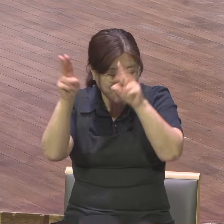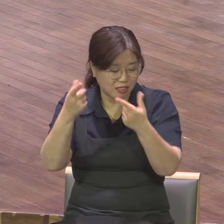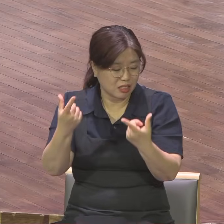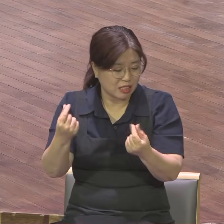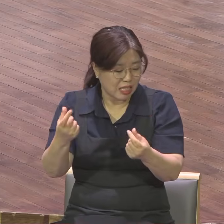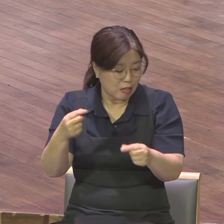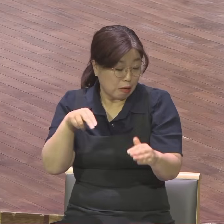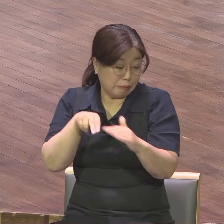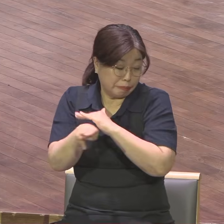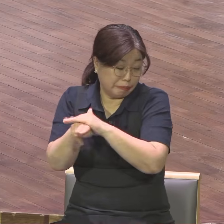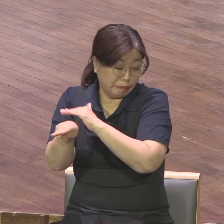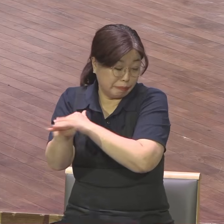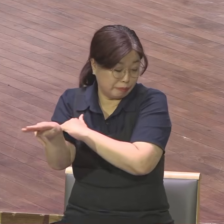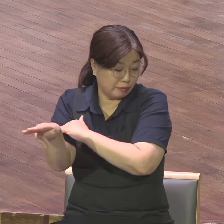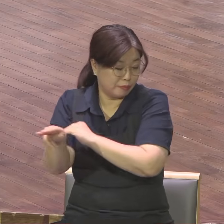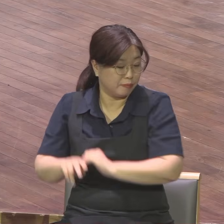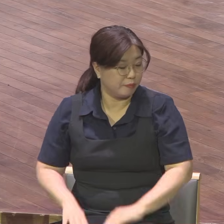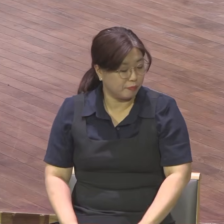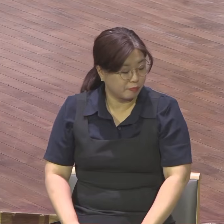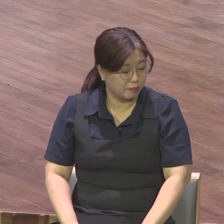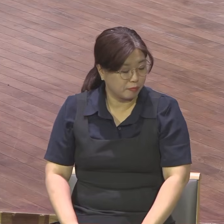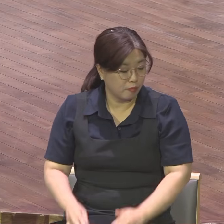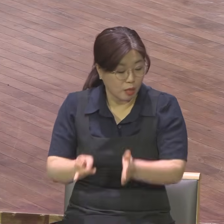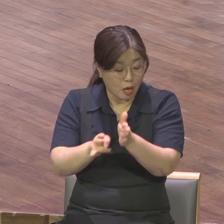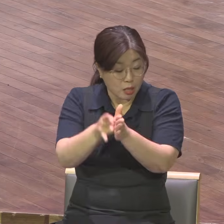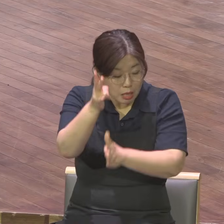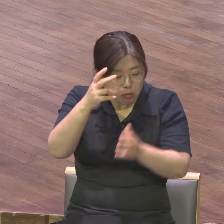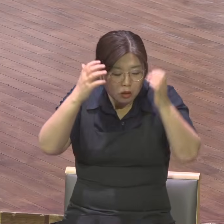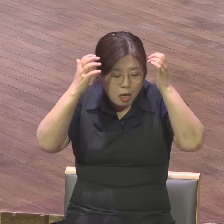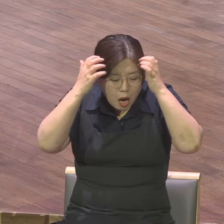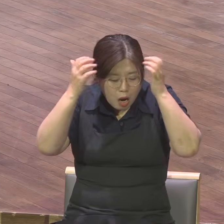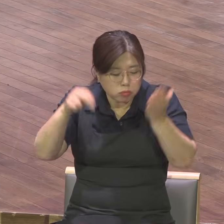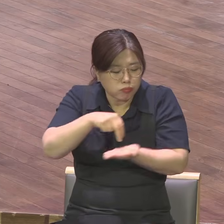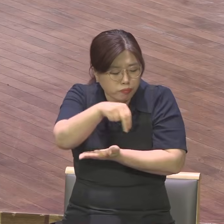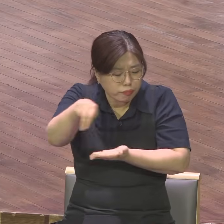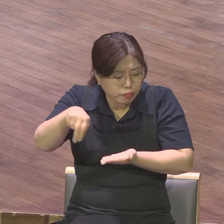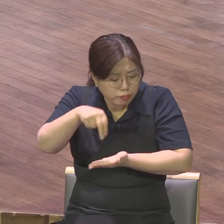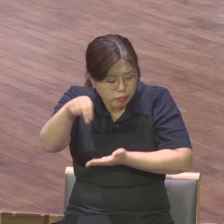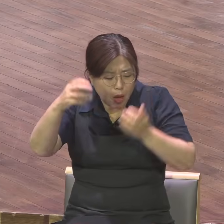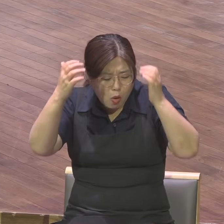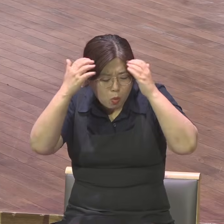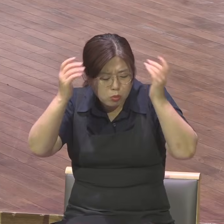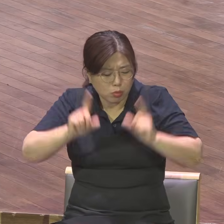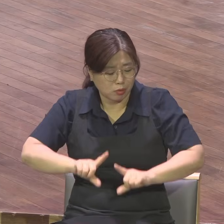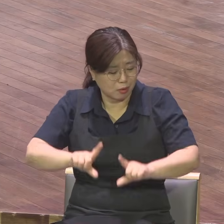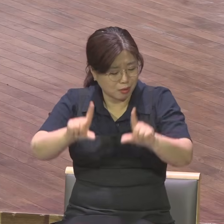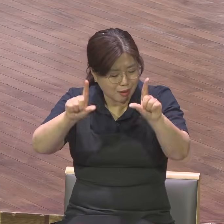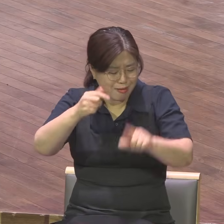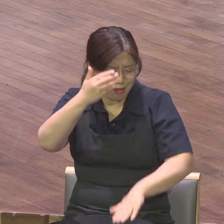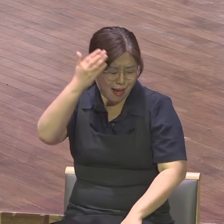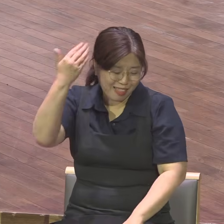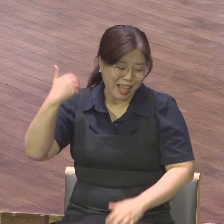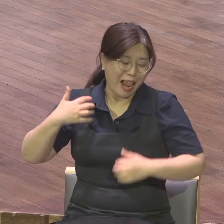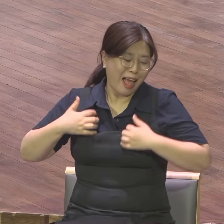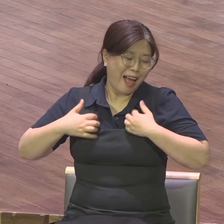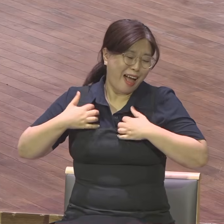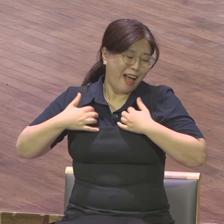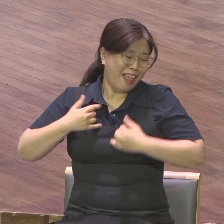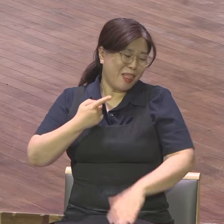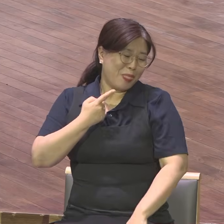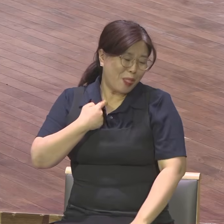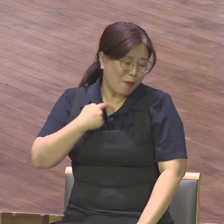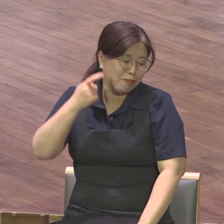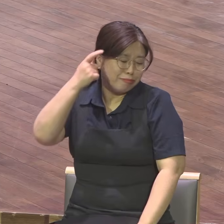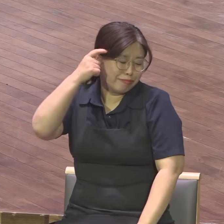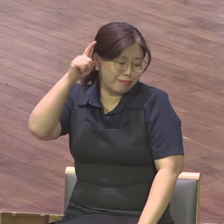앞에서 힘없이 달아났도다. 예루살렘이 환난과 유리하는 고통을 당하는 날에 옛날의 모든